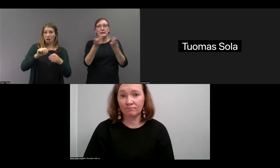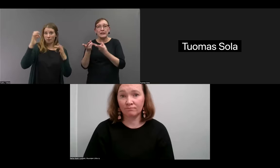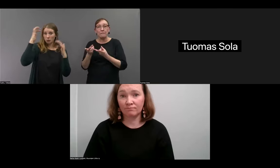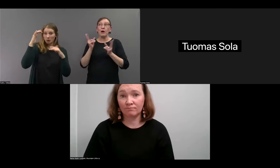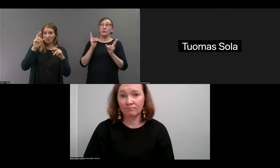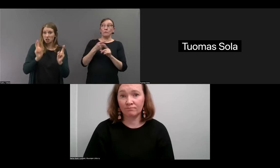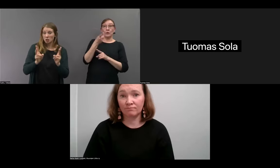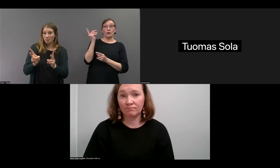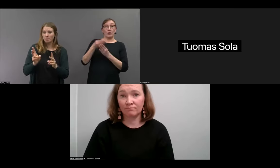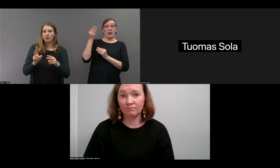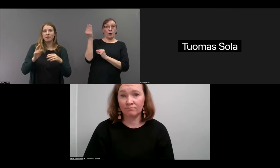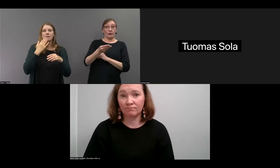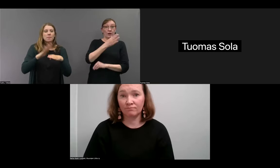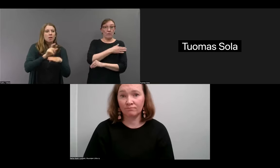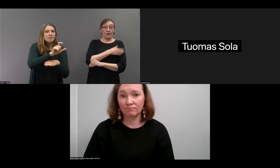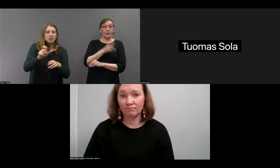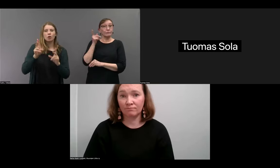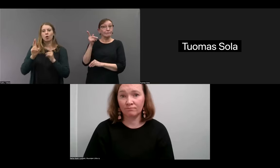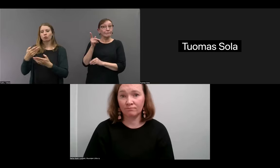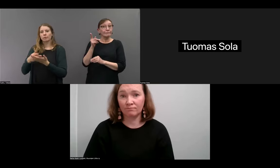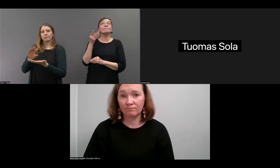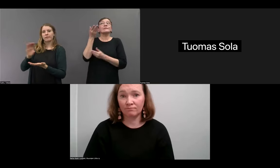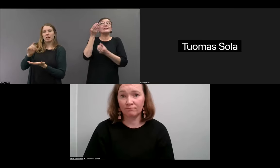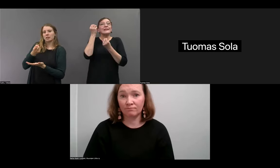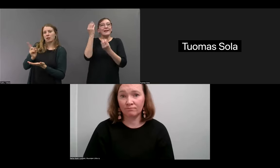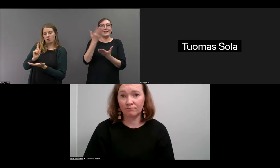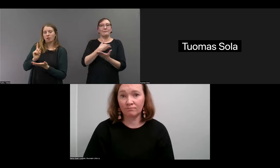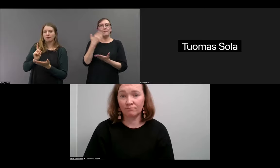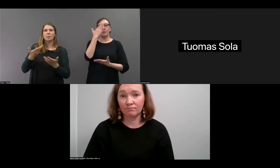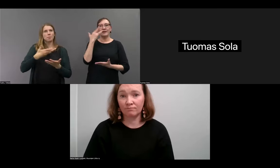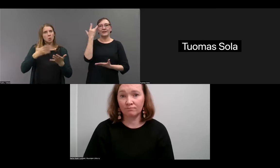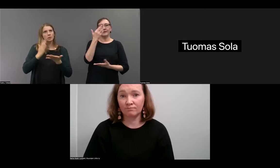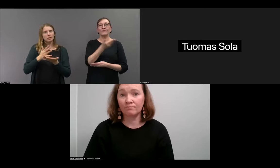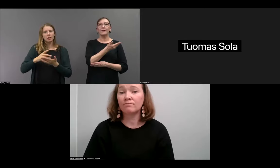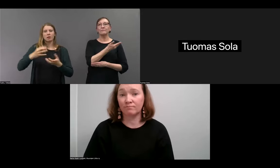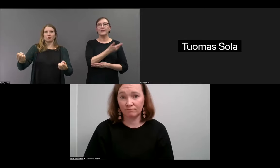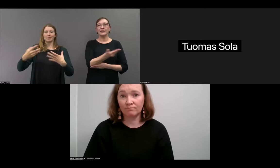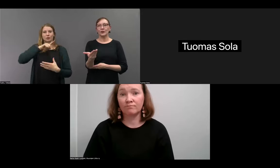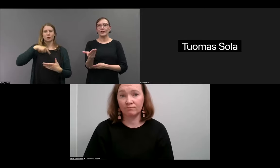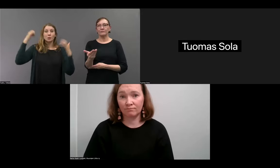sitten rahoittaa palvelua, niin paljon mietittävää. Kiitoksia.